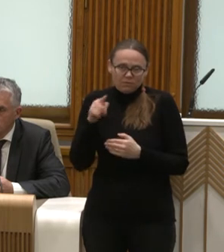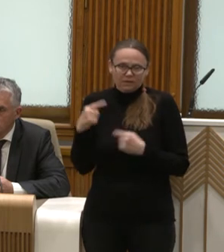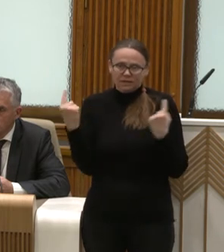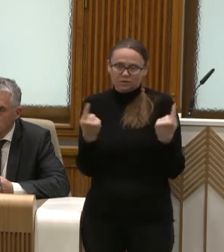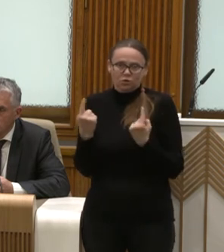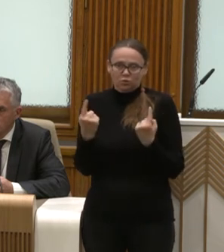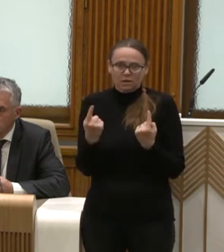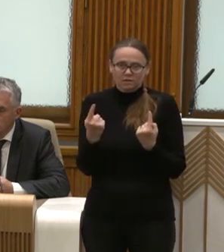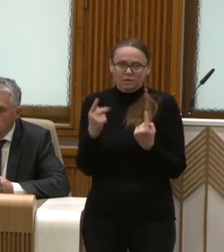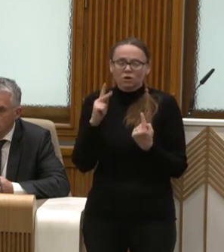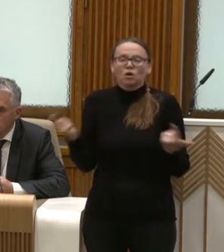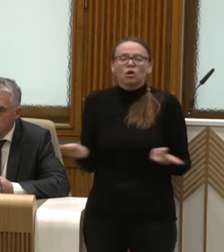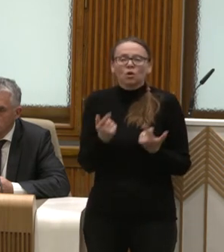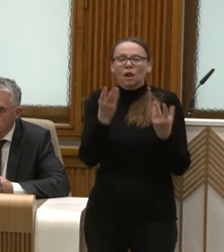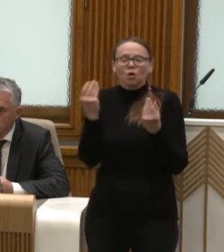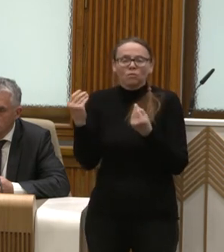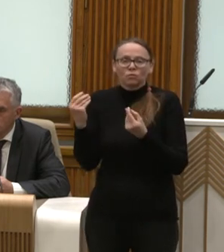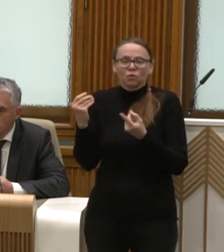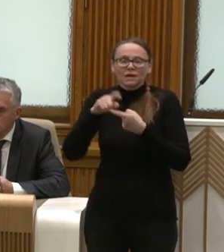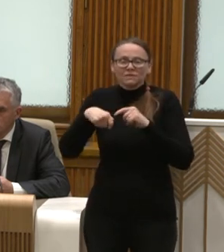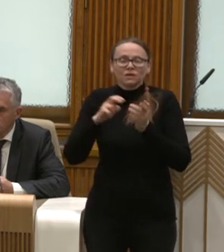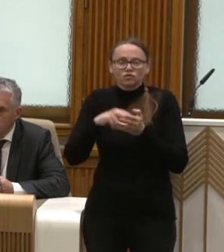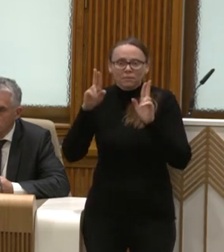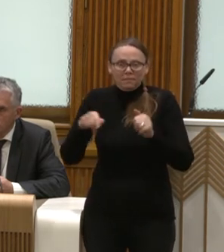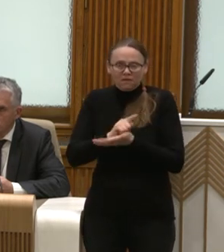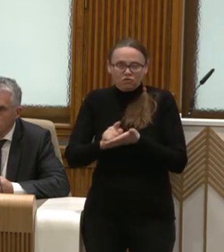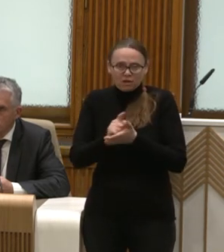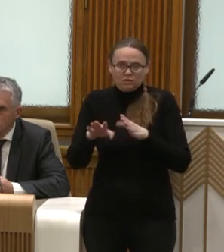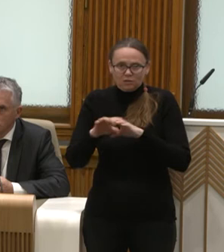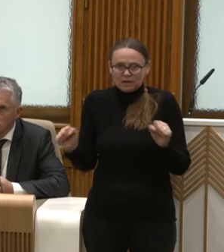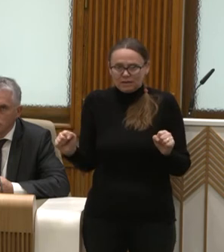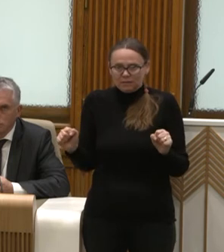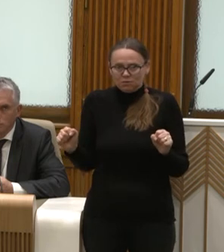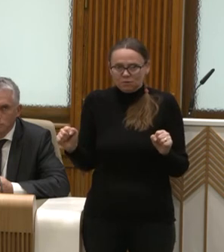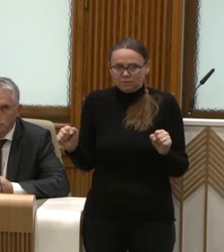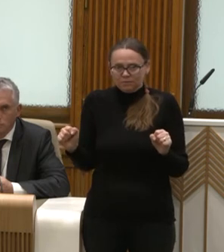situaciji, ko lahko mnoge stvari še pravočasno naredimo.